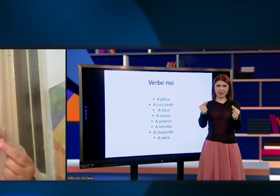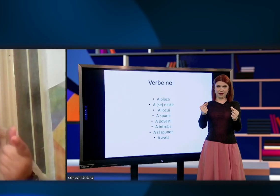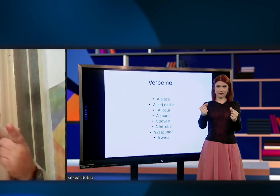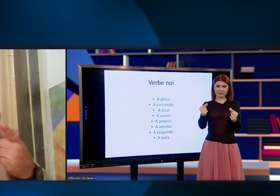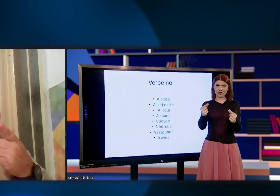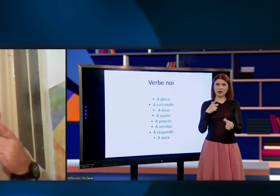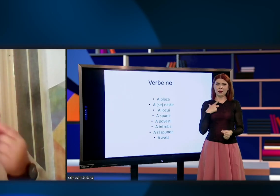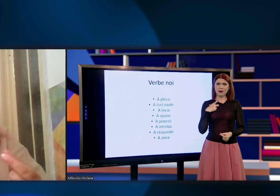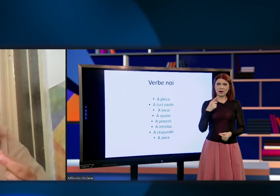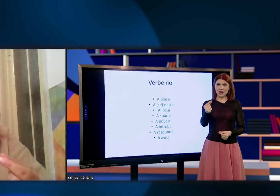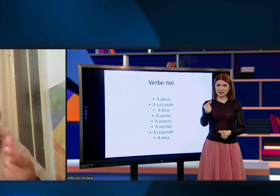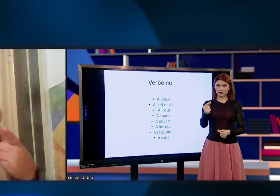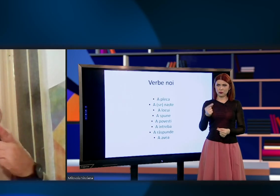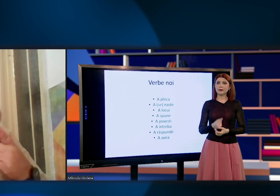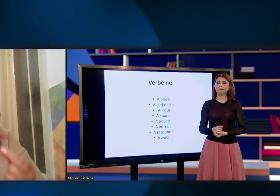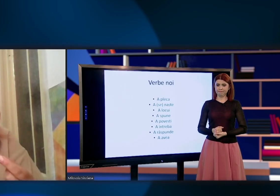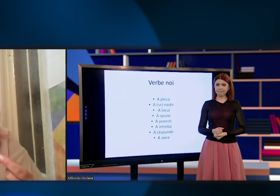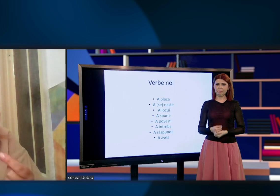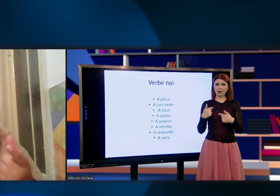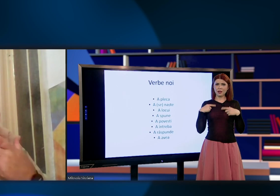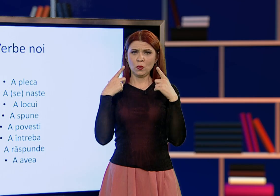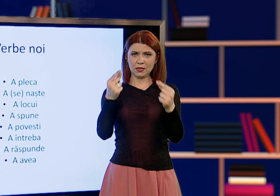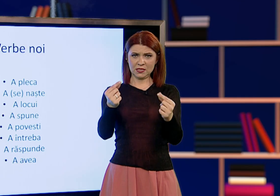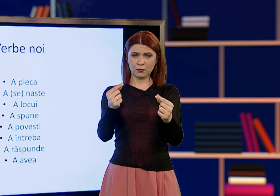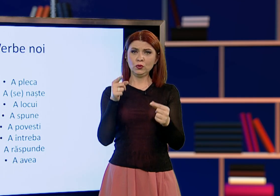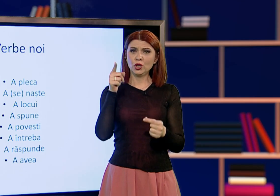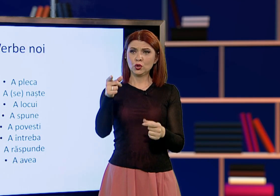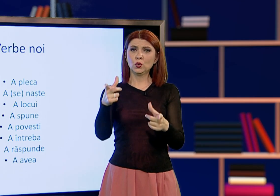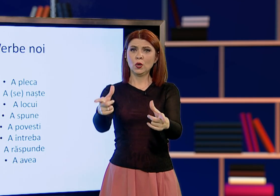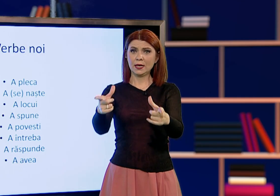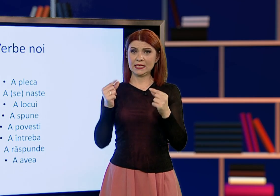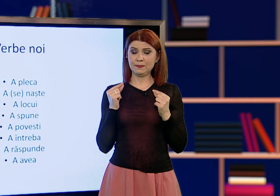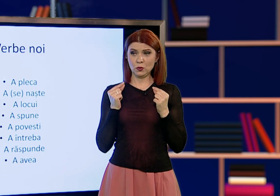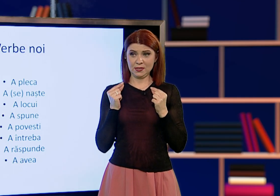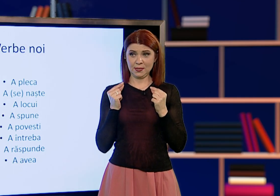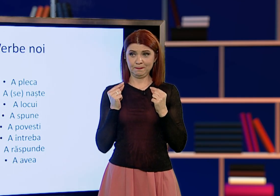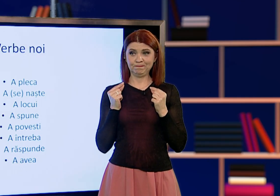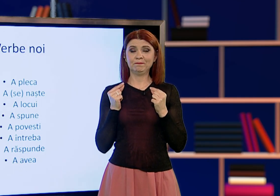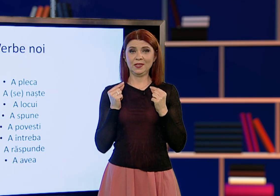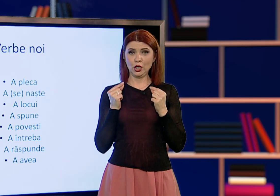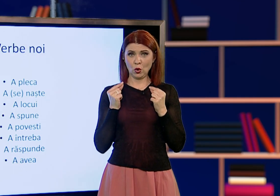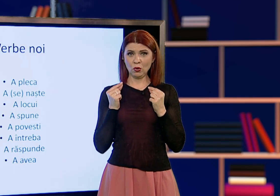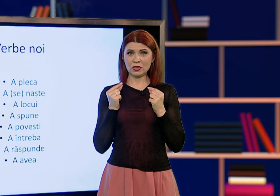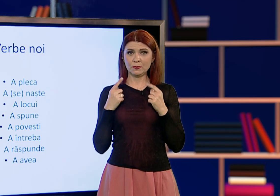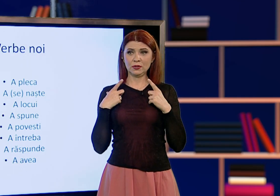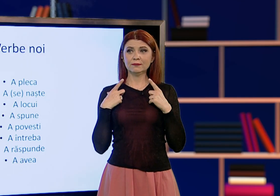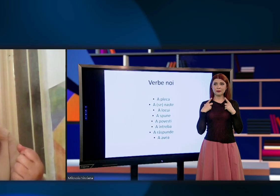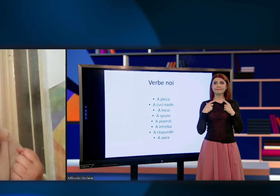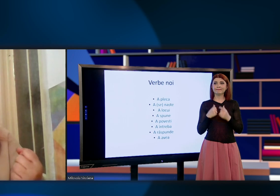da a răspunde eu răspund tu răspunzi din nou în două mâinile